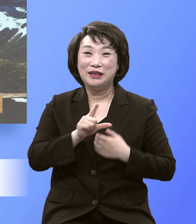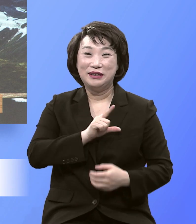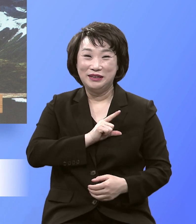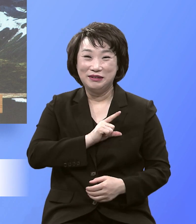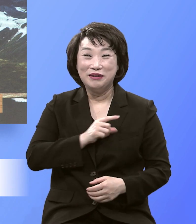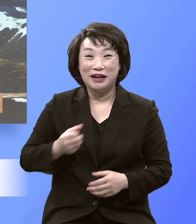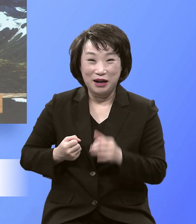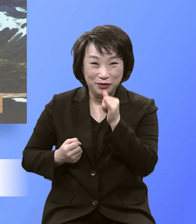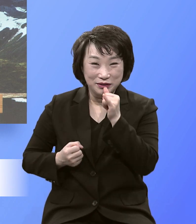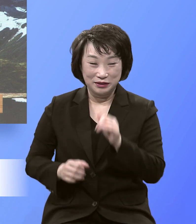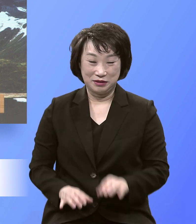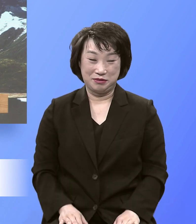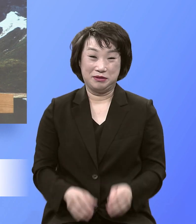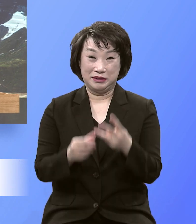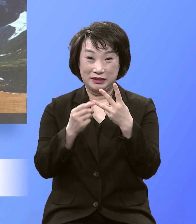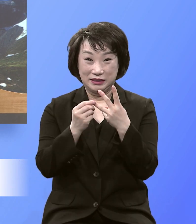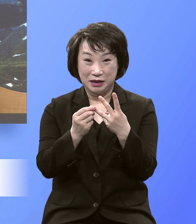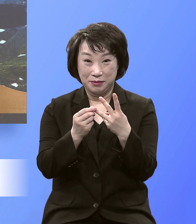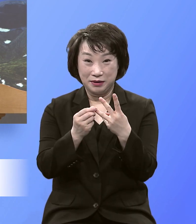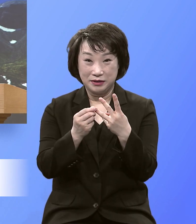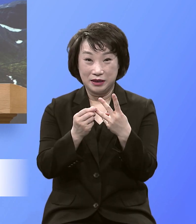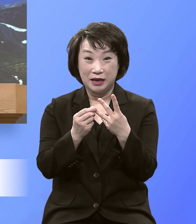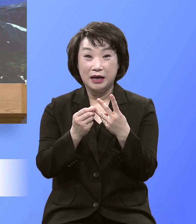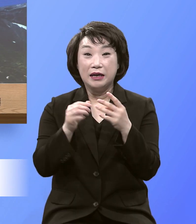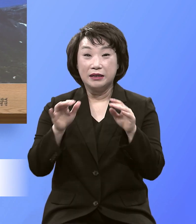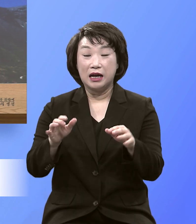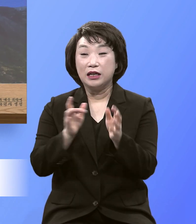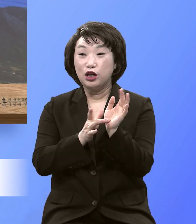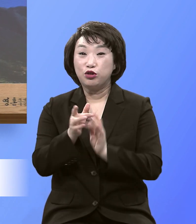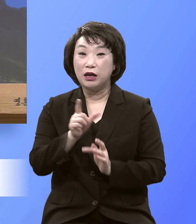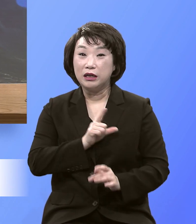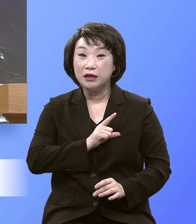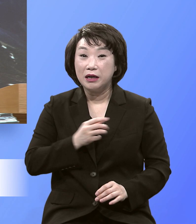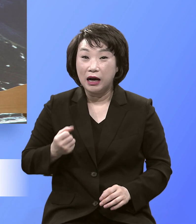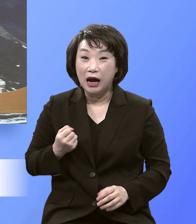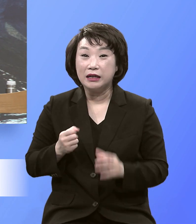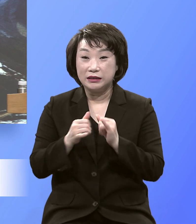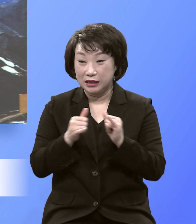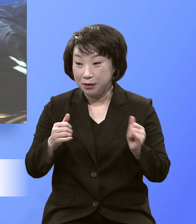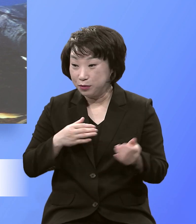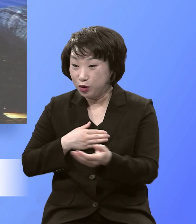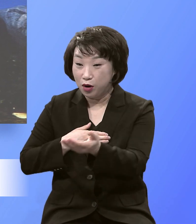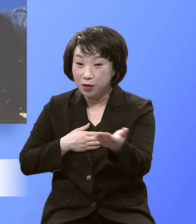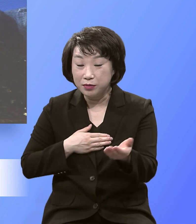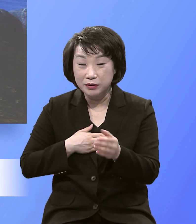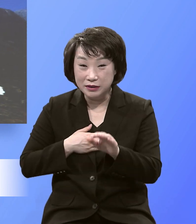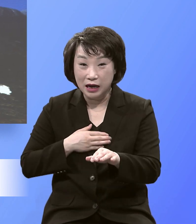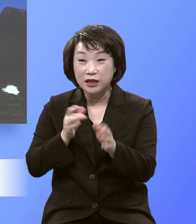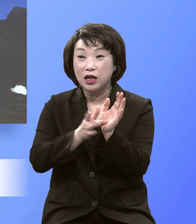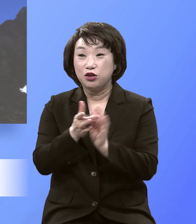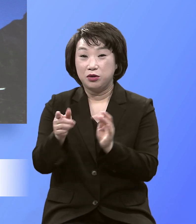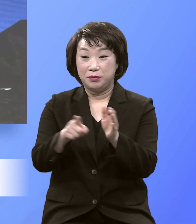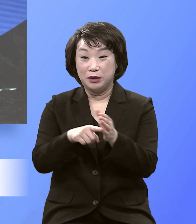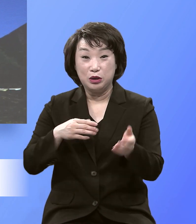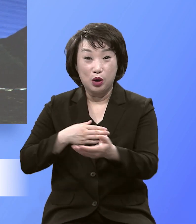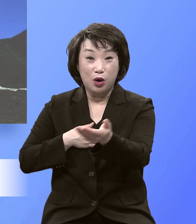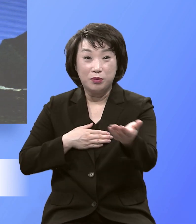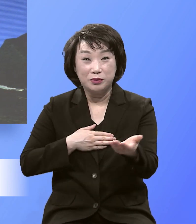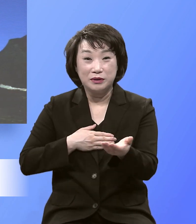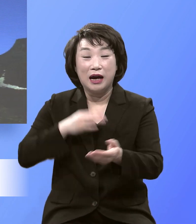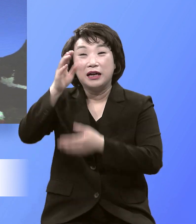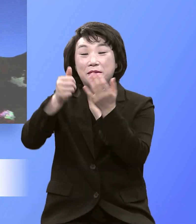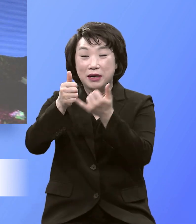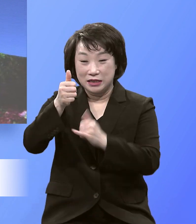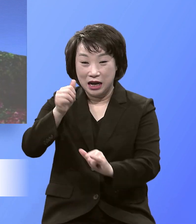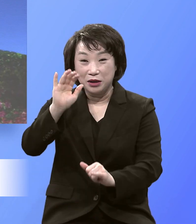세 번째, 그 이름을 가진 자, 그를 믿는 자에게는